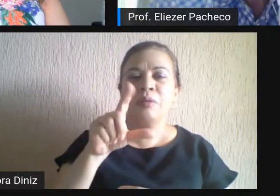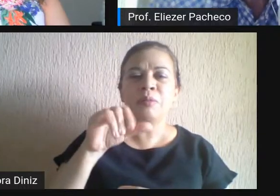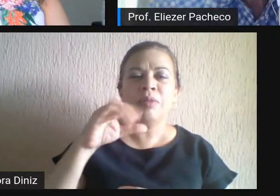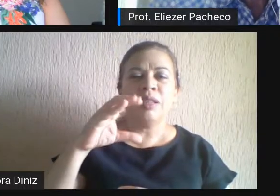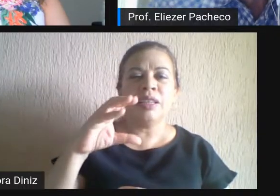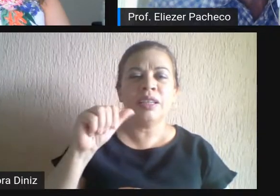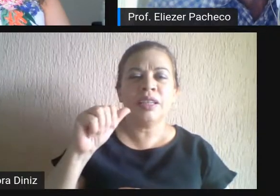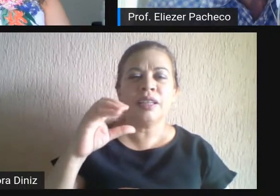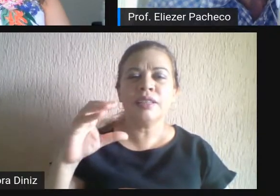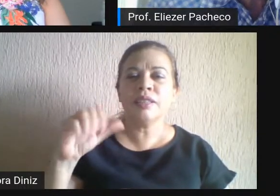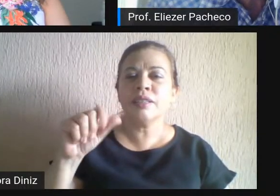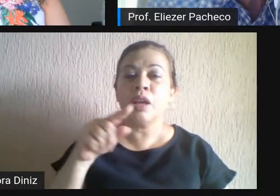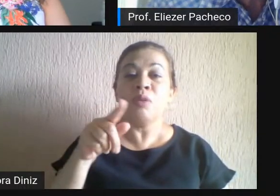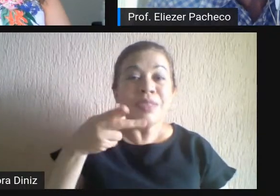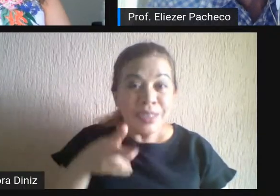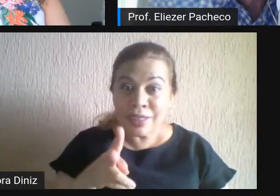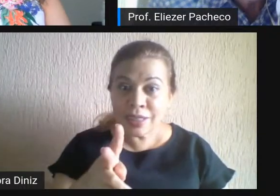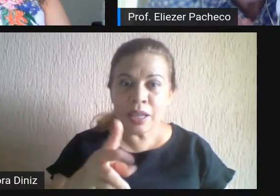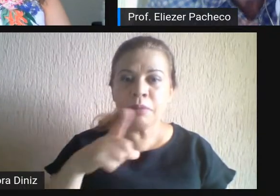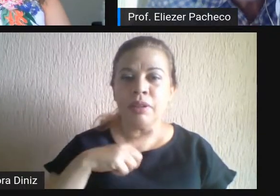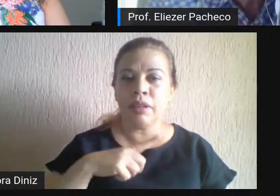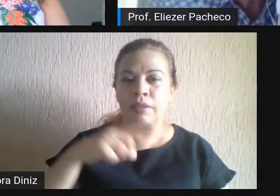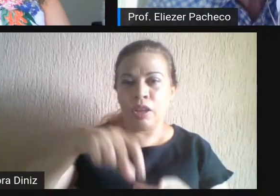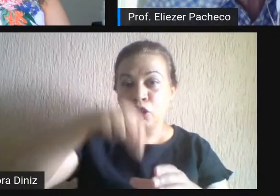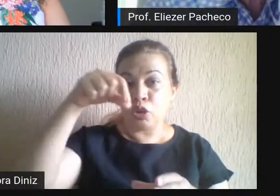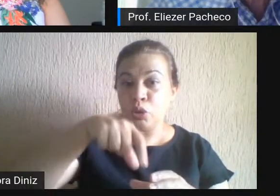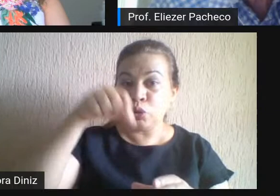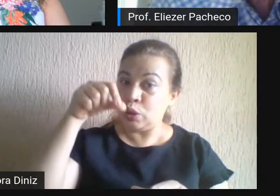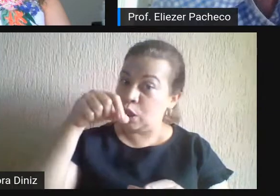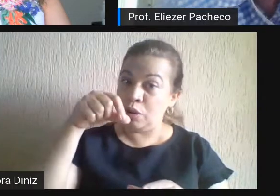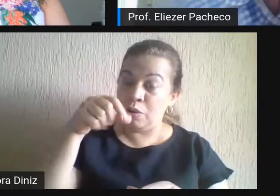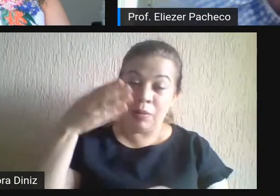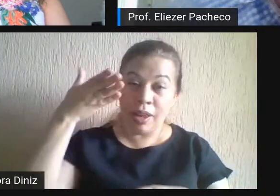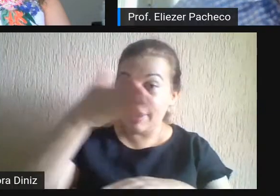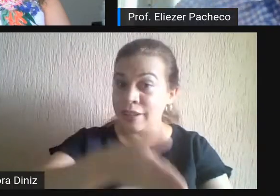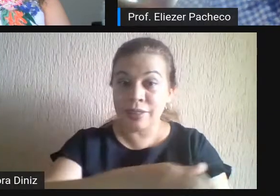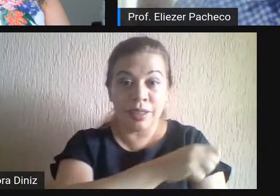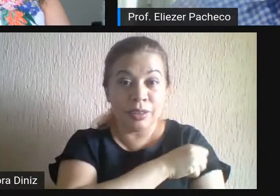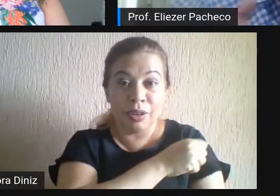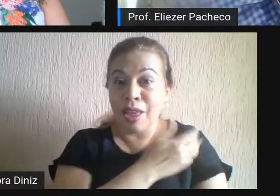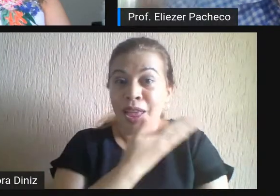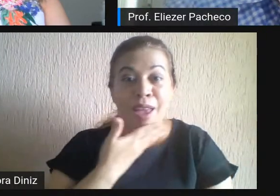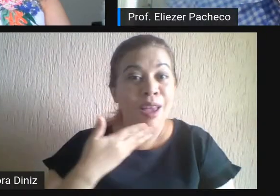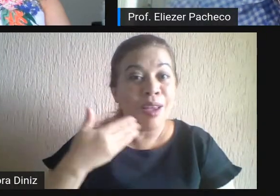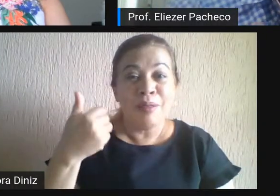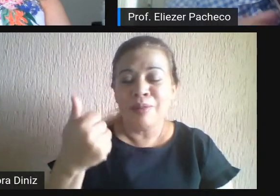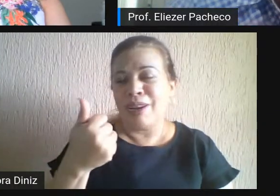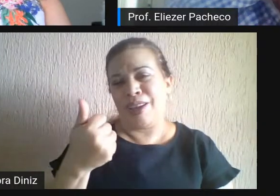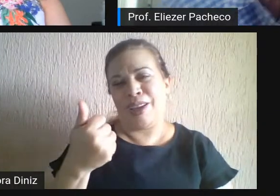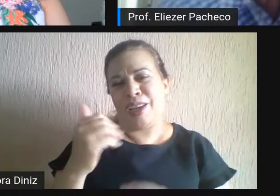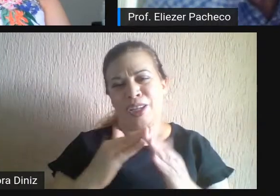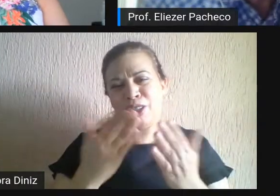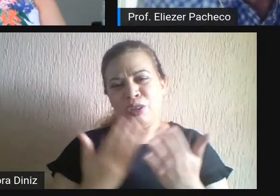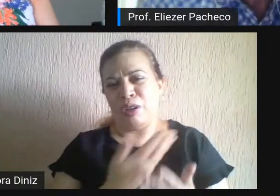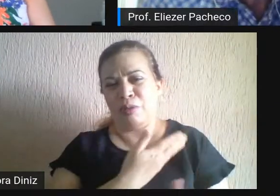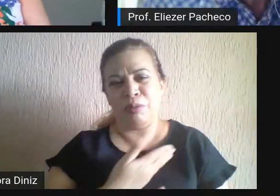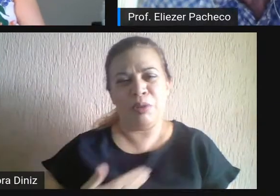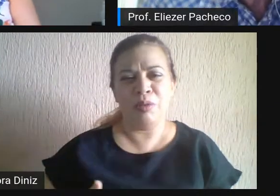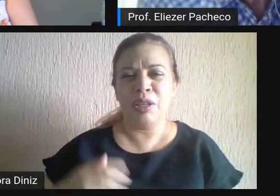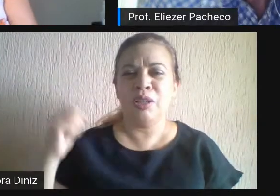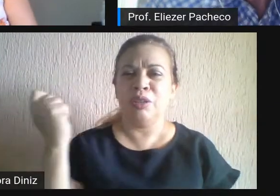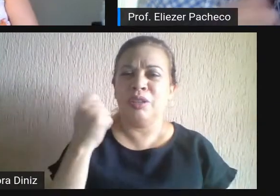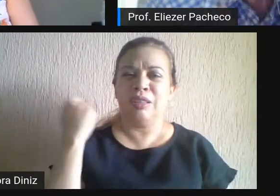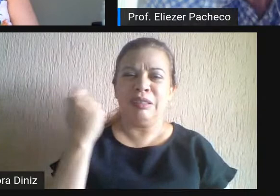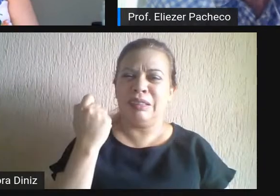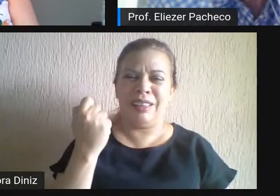sorteio. Sempre, desde a sua origem. E a melhor escola pública do Rio Grande do Sul. Então, essa conversa que baixa o nível, que aumenta a evasão,